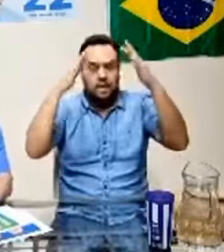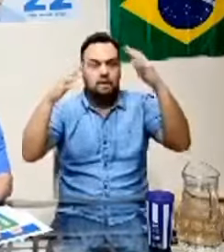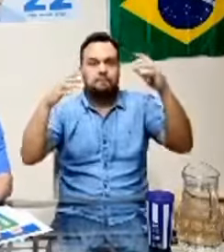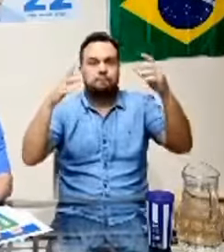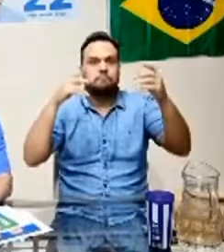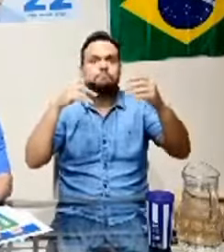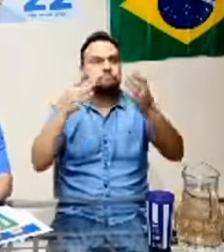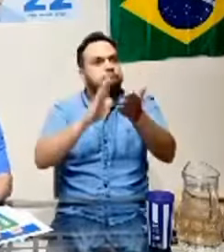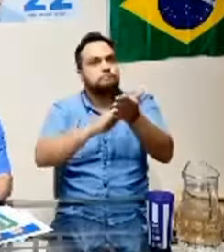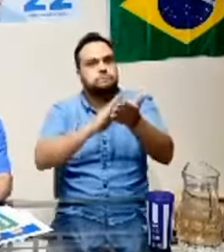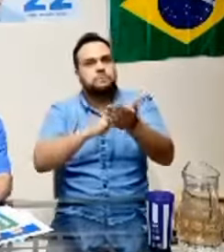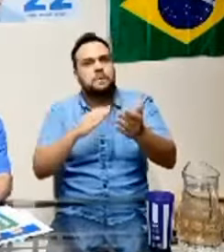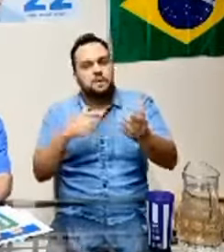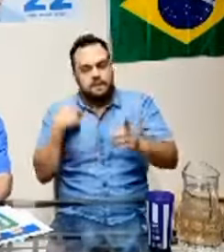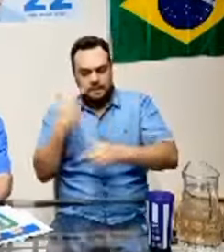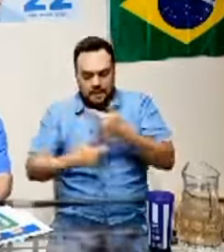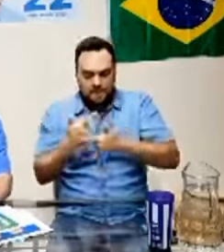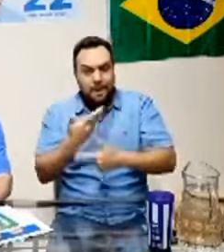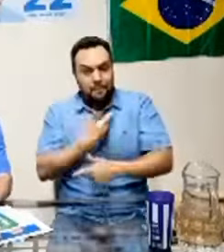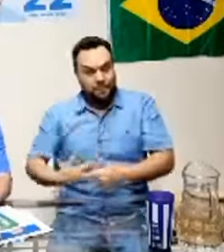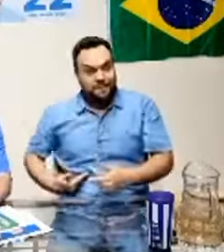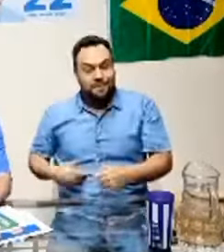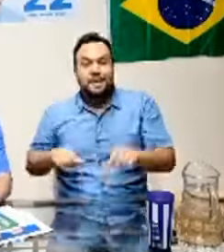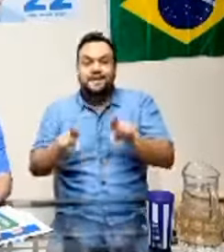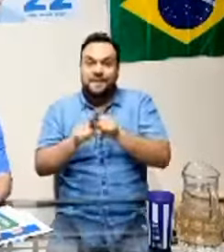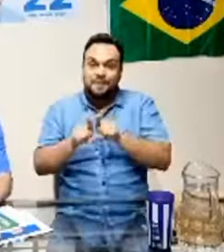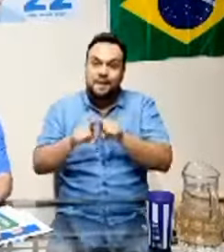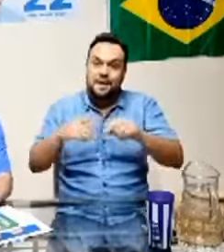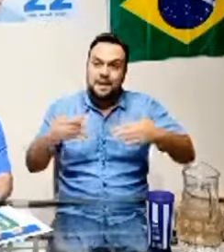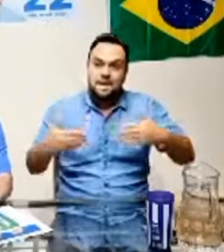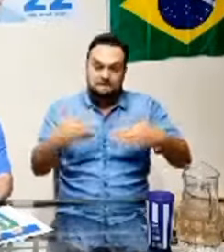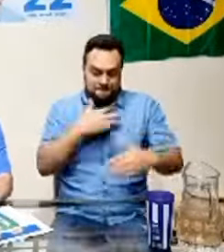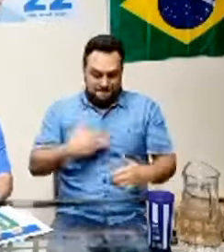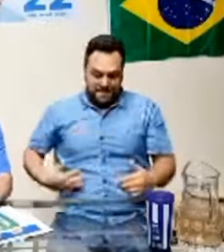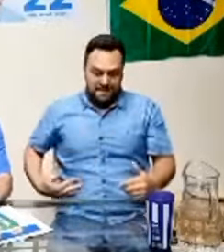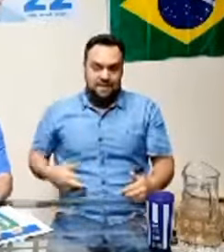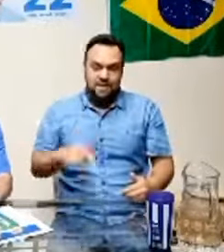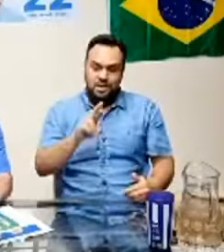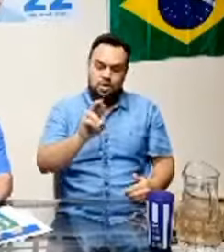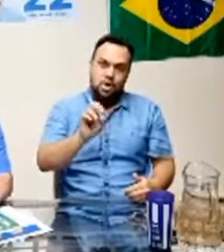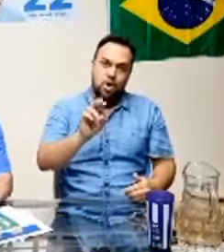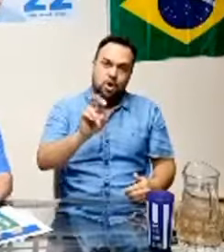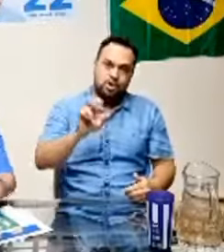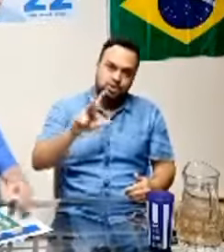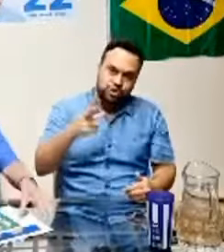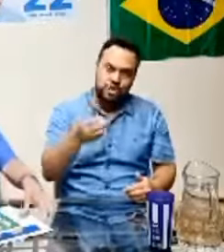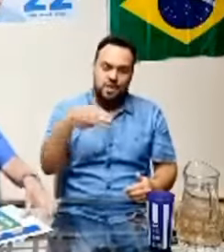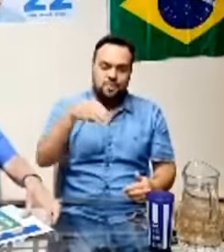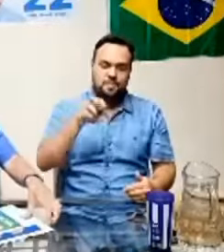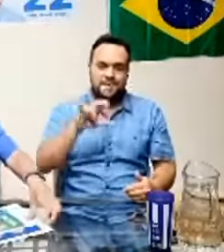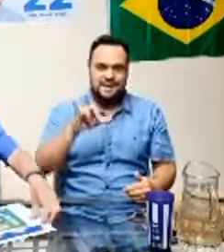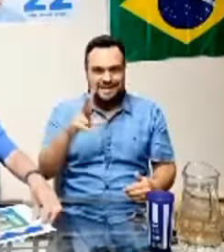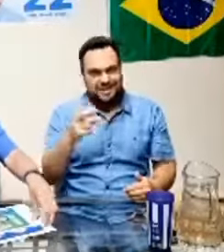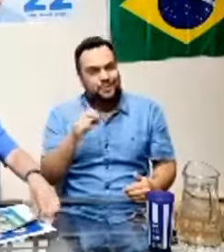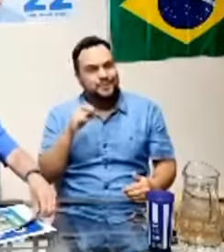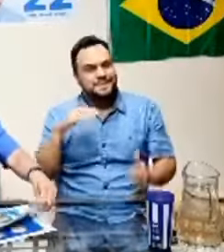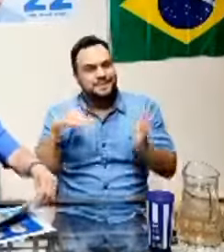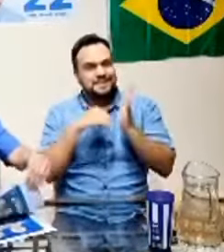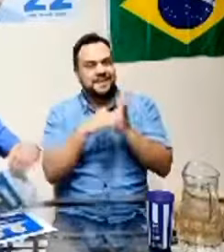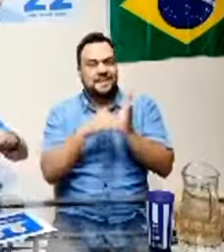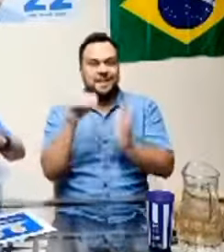você reconheceu o trabalho do meu governo e também do ministro Rogério Marinho. Então, para o nosso Rio Grande do Norte, Rogério Marinho para o